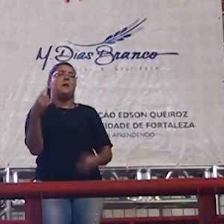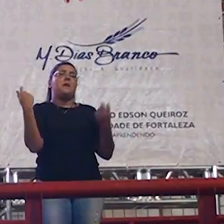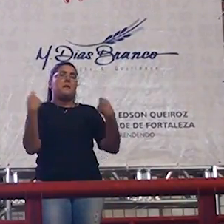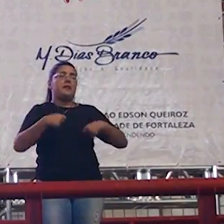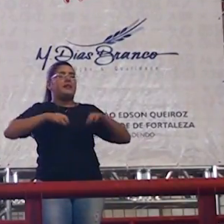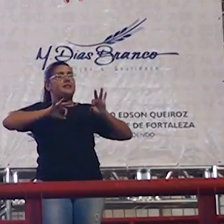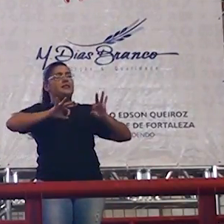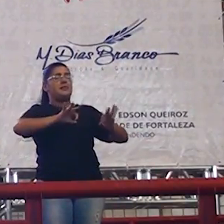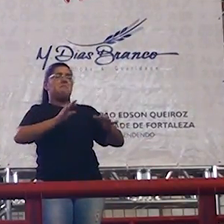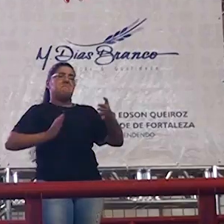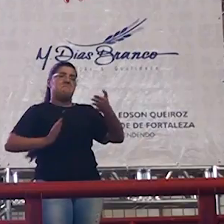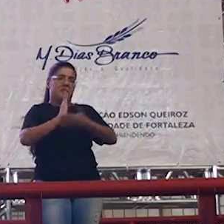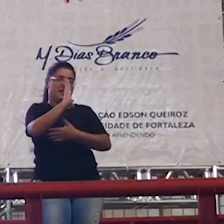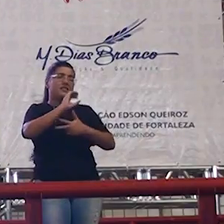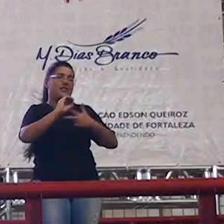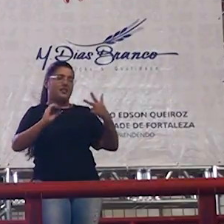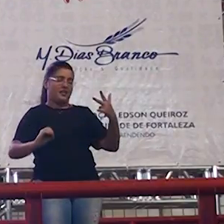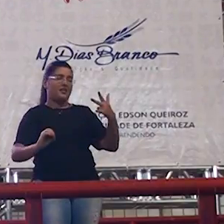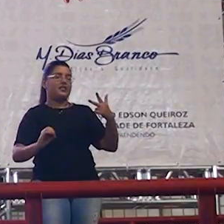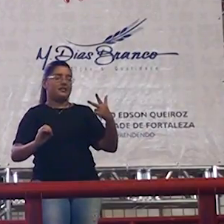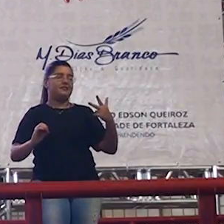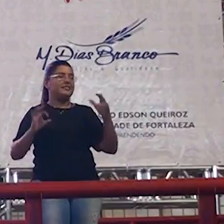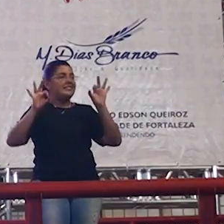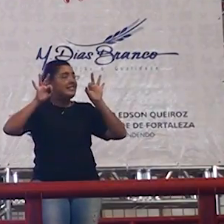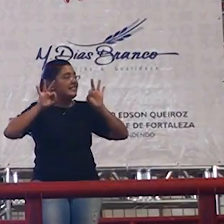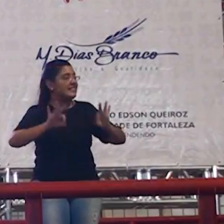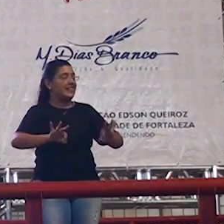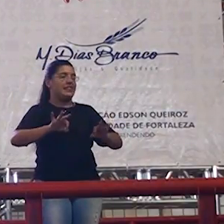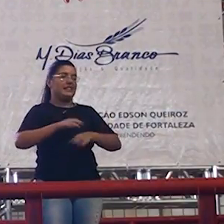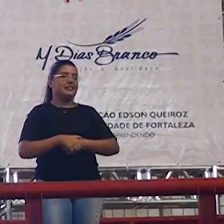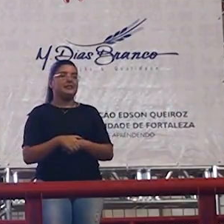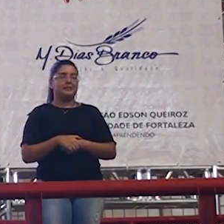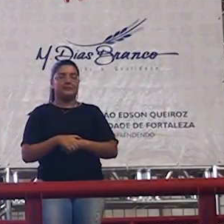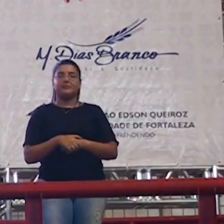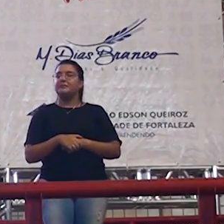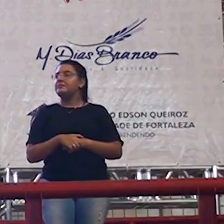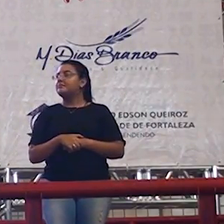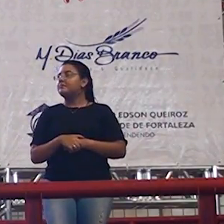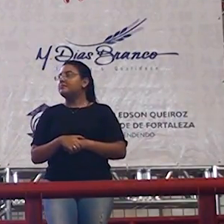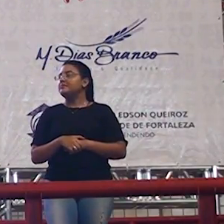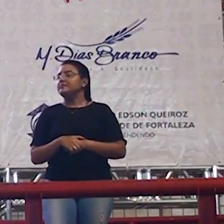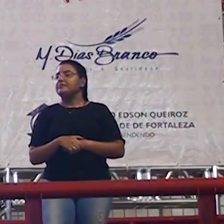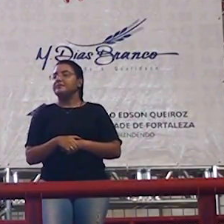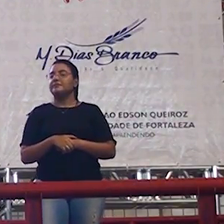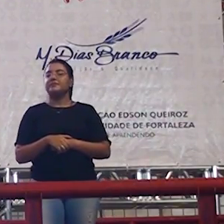com certeza passar no Enem, viu? Merece com certeza passar no Enem.